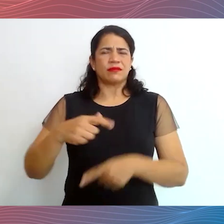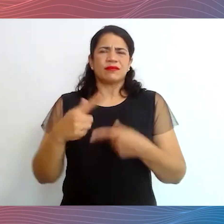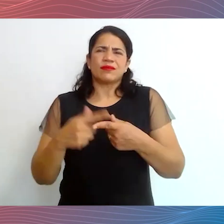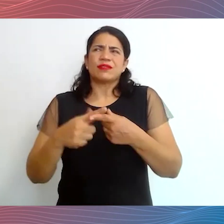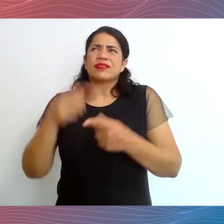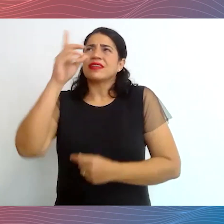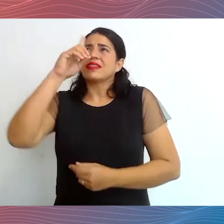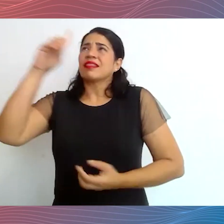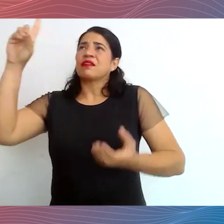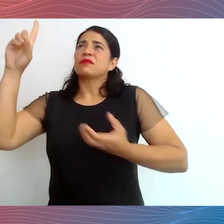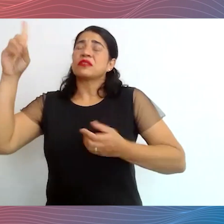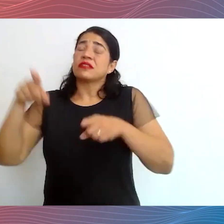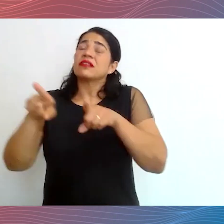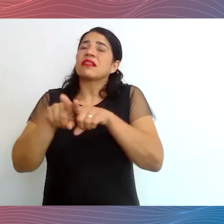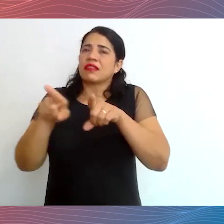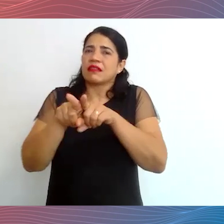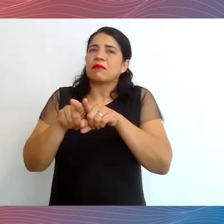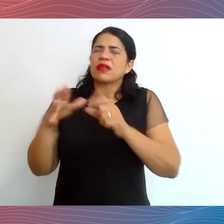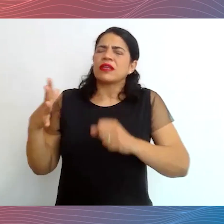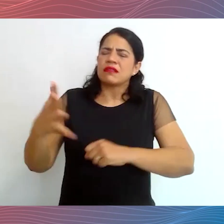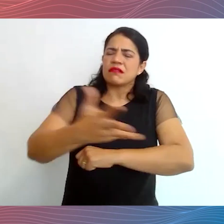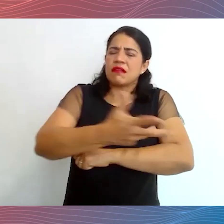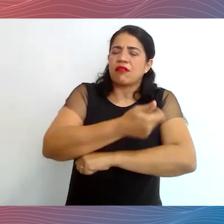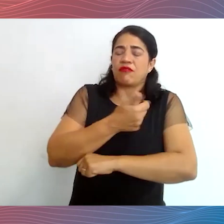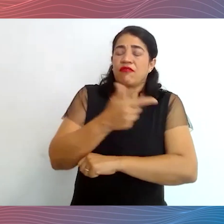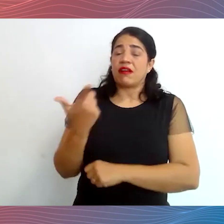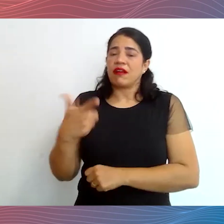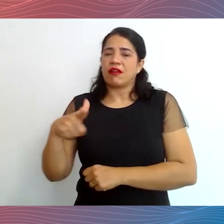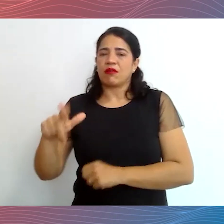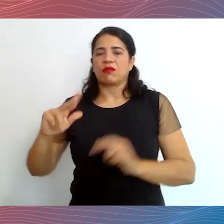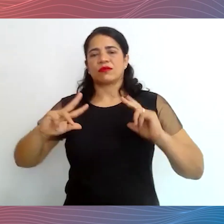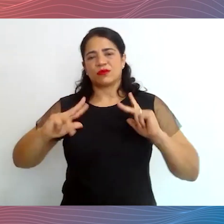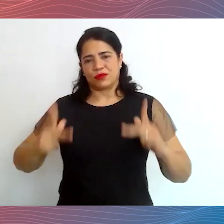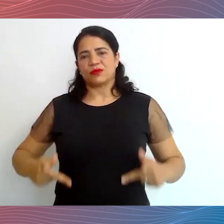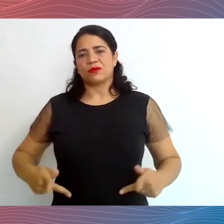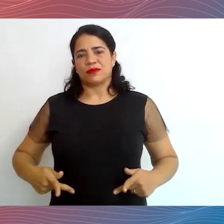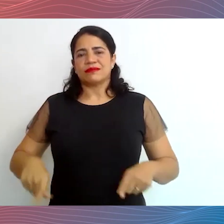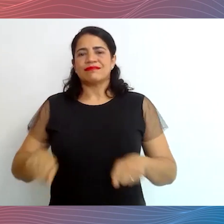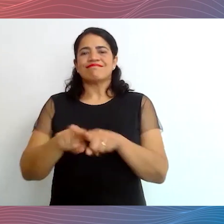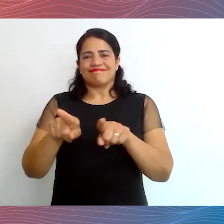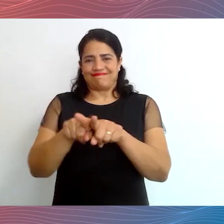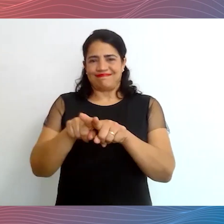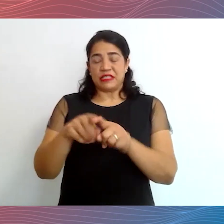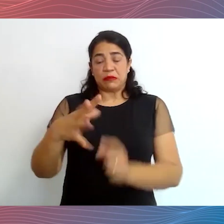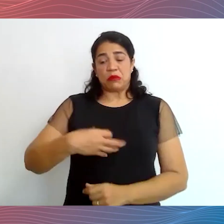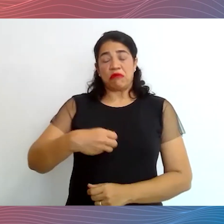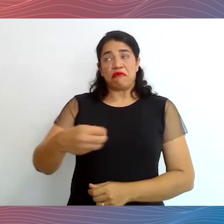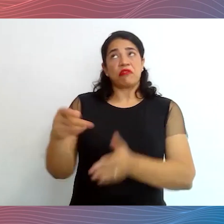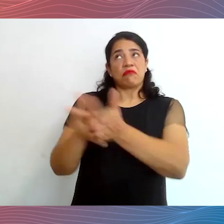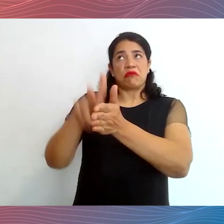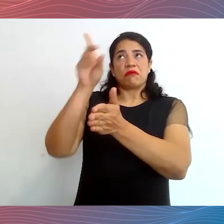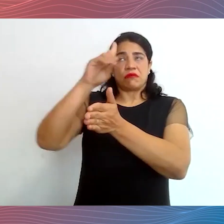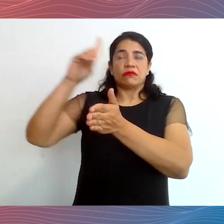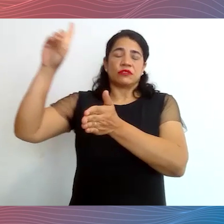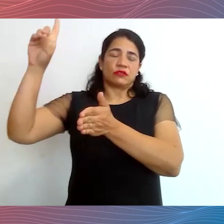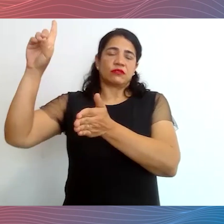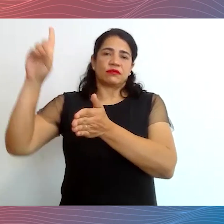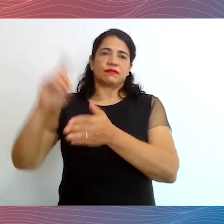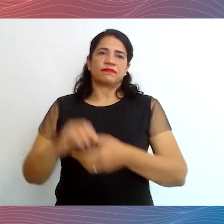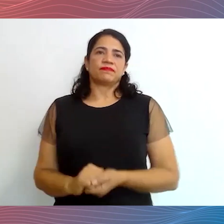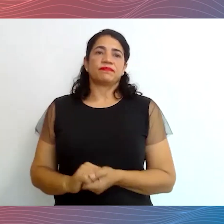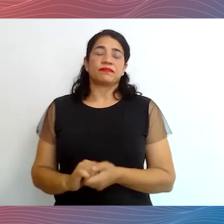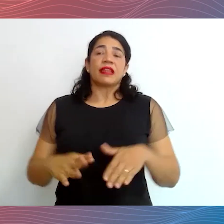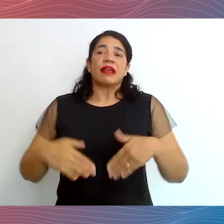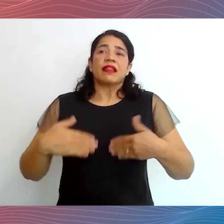como filhos dele. E dessa forma, queridos irmãos, Jesus Cristo, que veio à terra, alcançou o